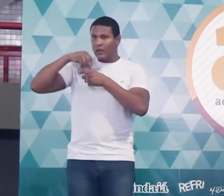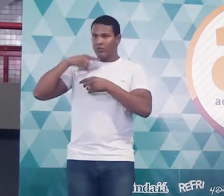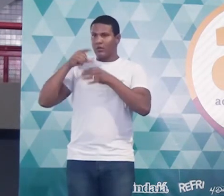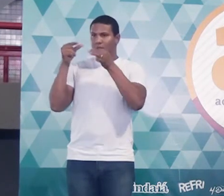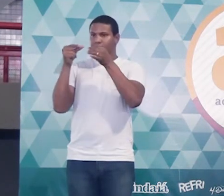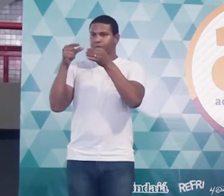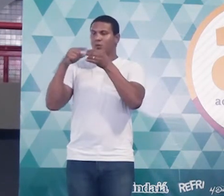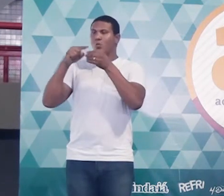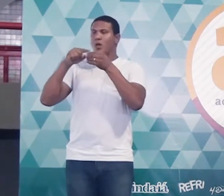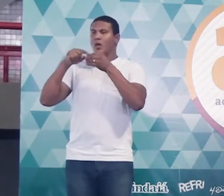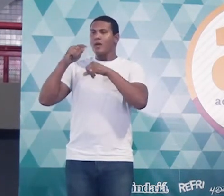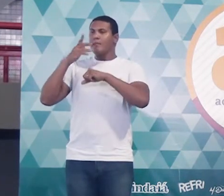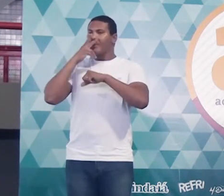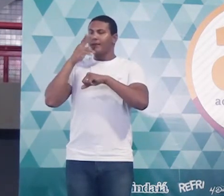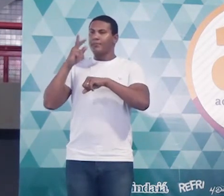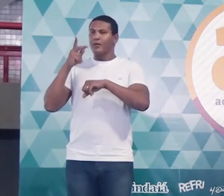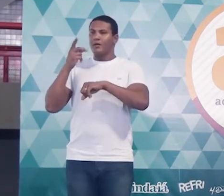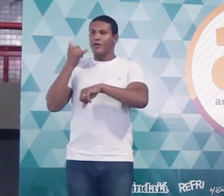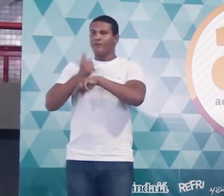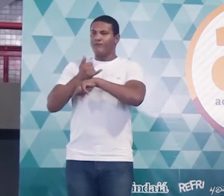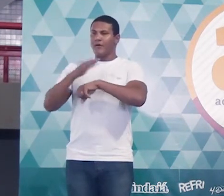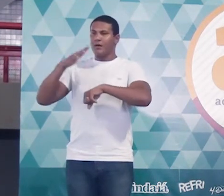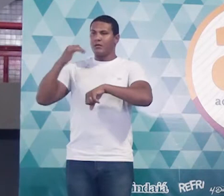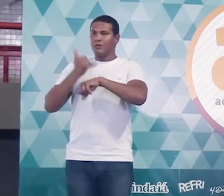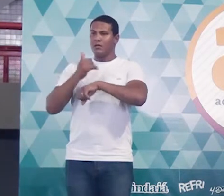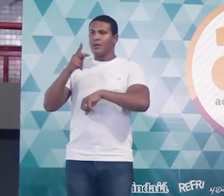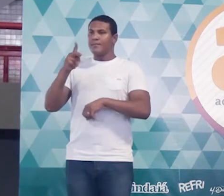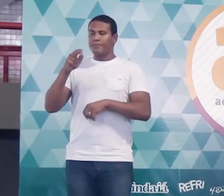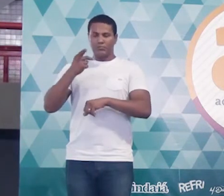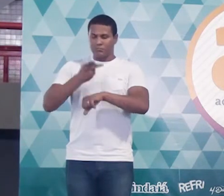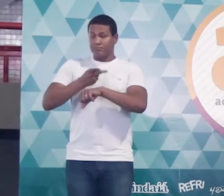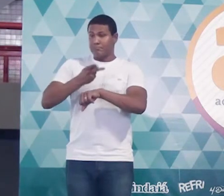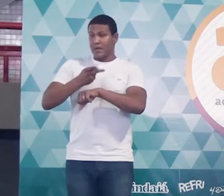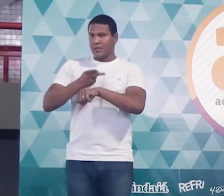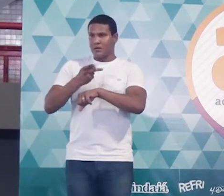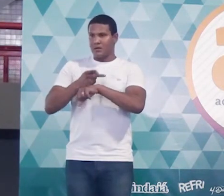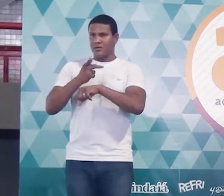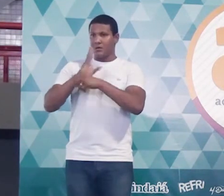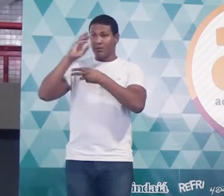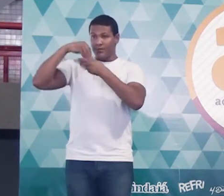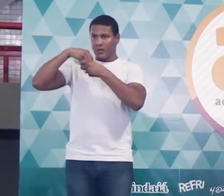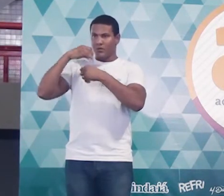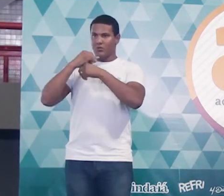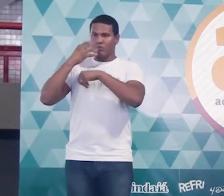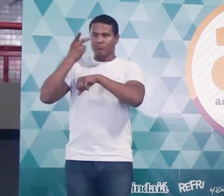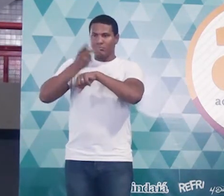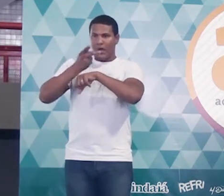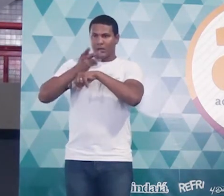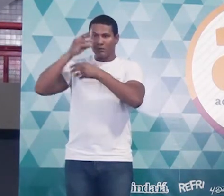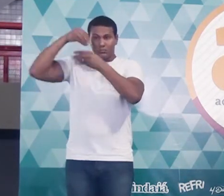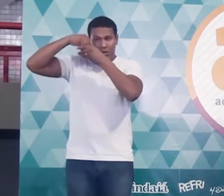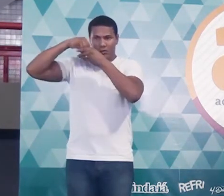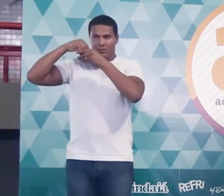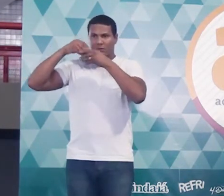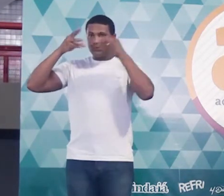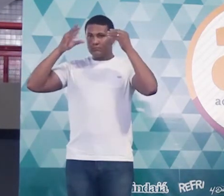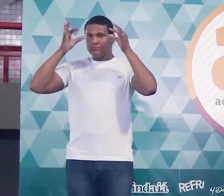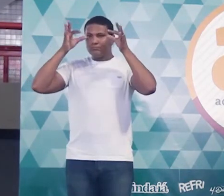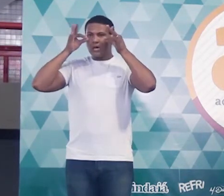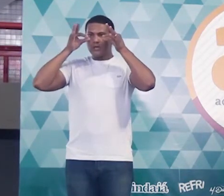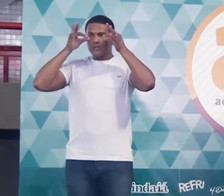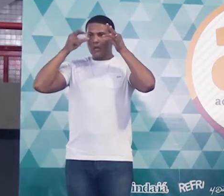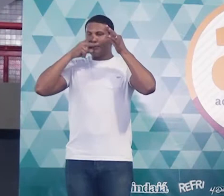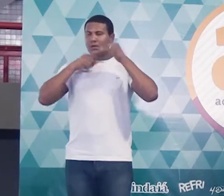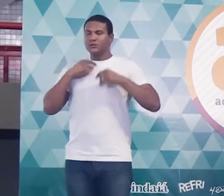escurecem. Quando não tem radiação, eles ficam claras de novo. Então, não é nem as lentes transitions só